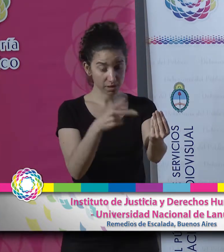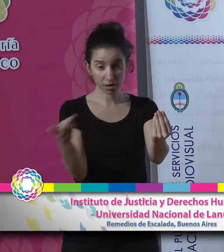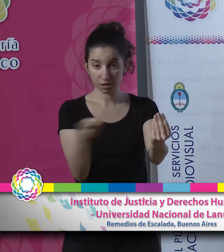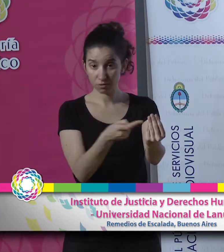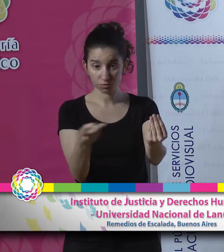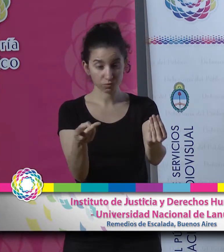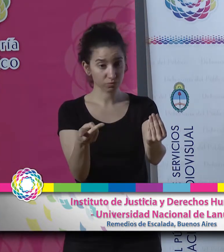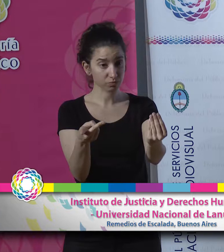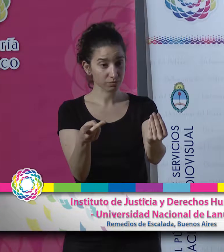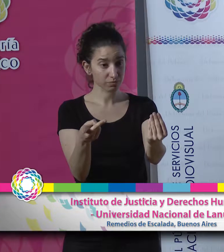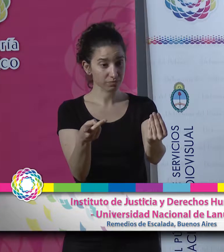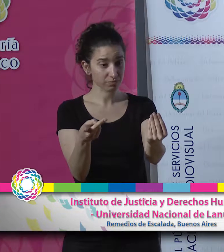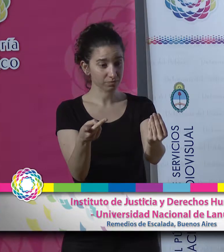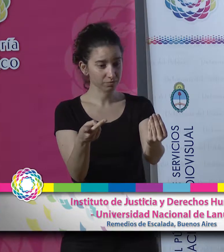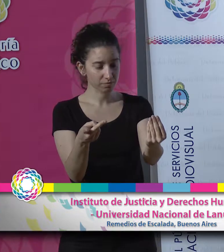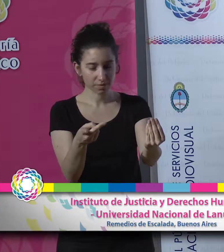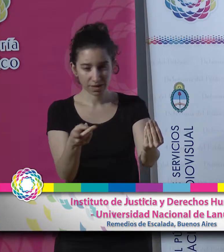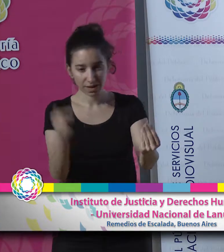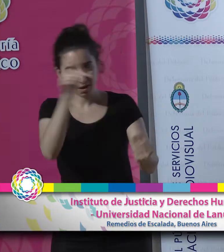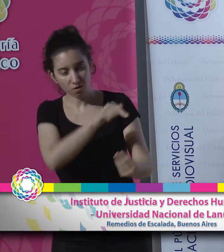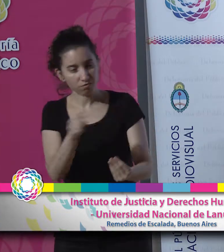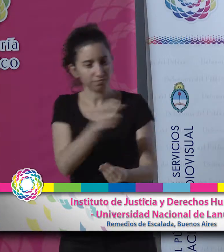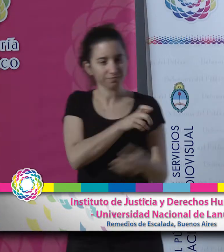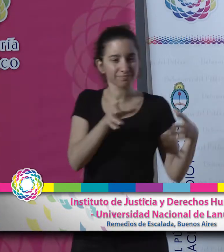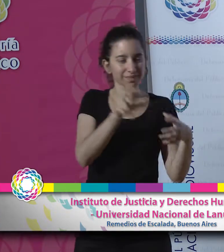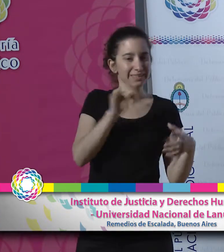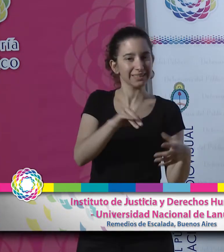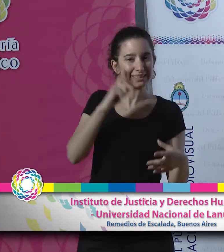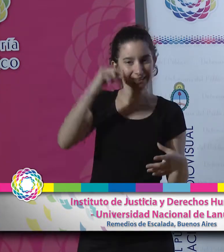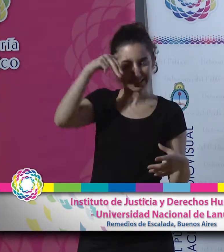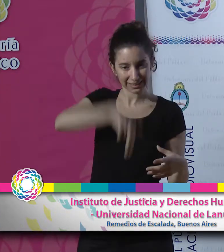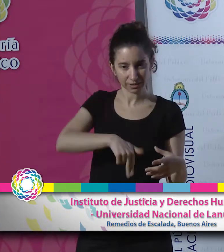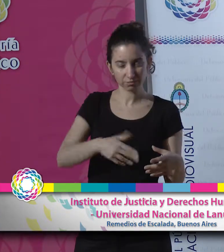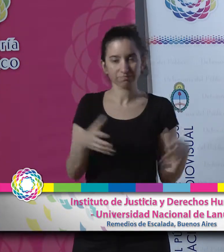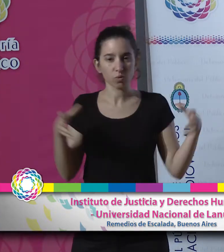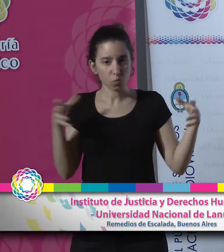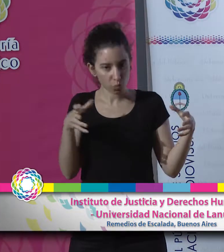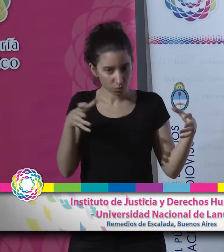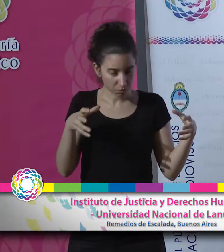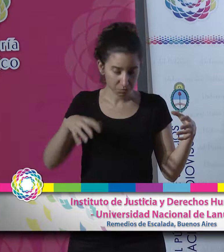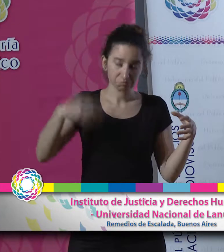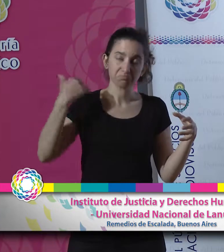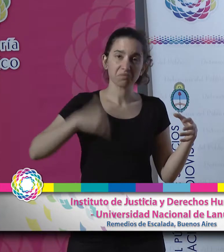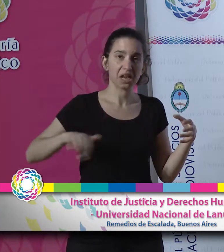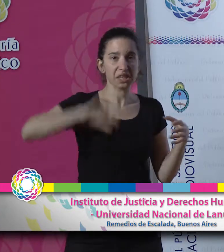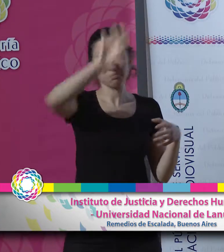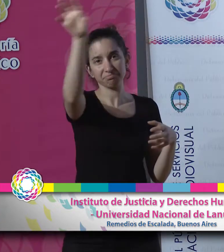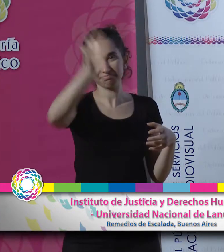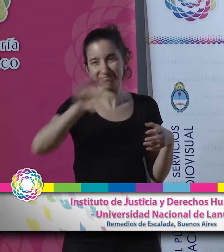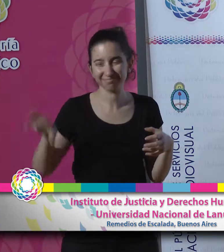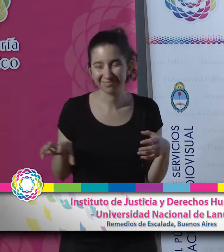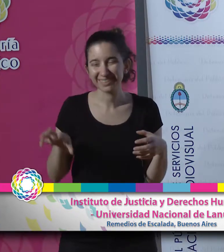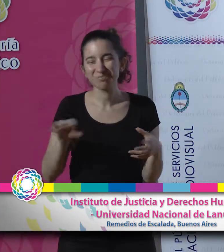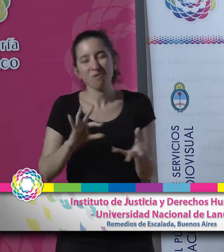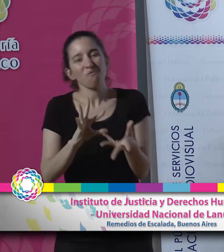en una representación elegida por el zinc el zinc que es el consejo interuniversitario nacional tiene representaciones en distintos lugares pero es